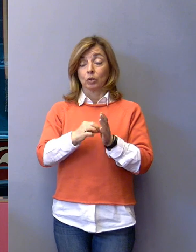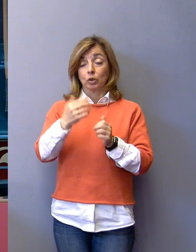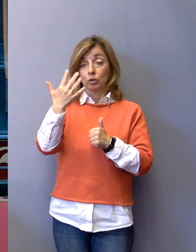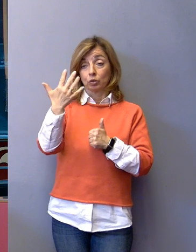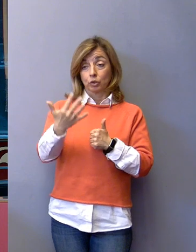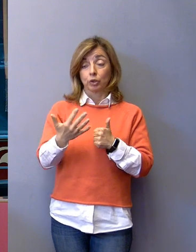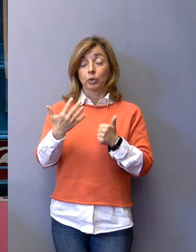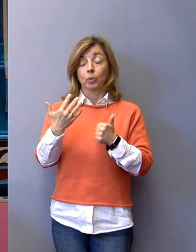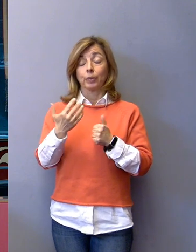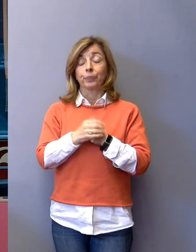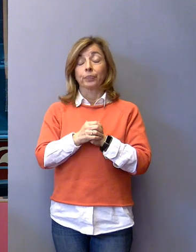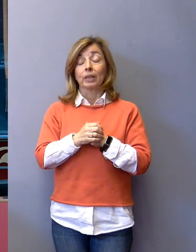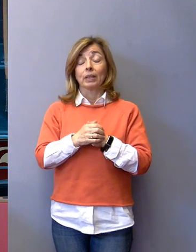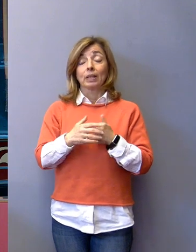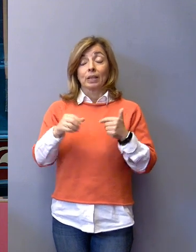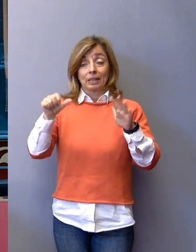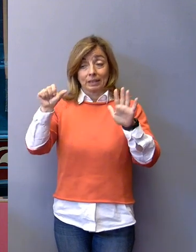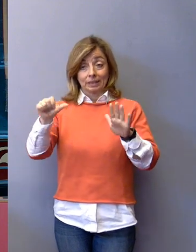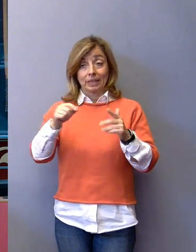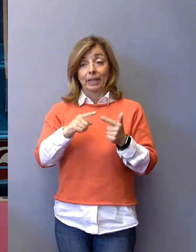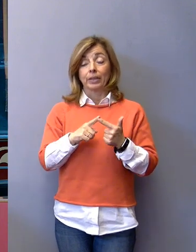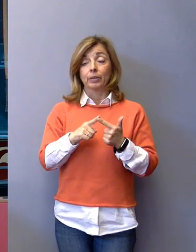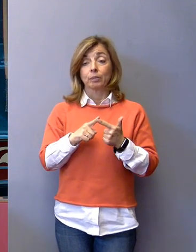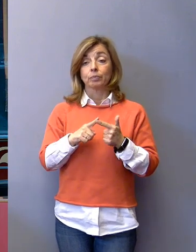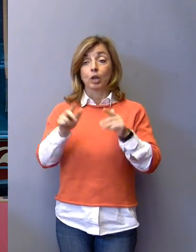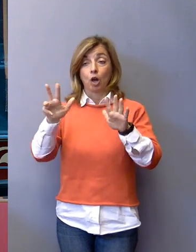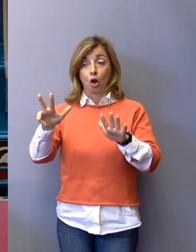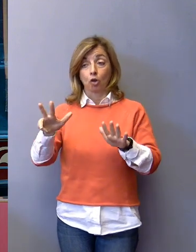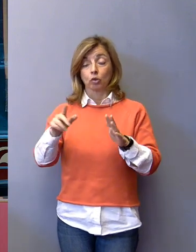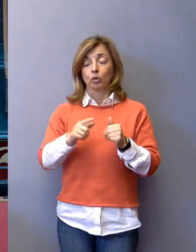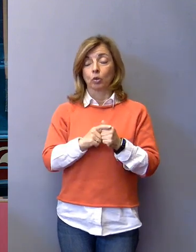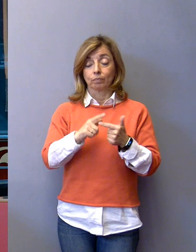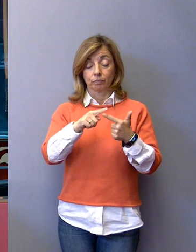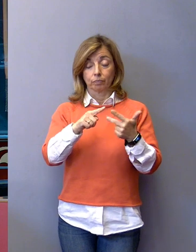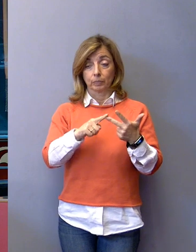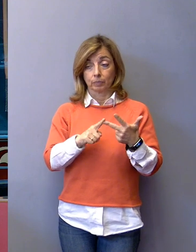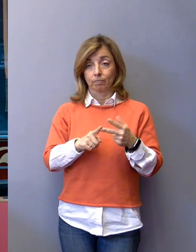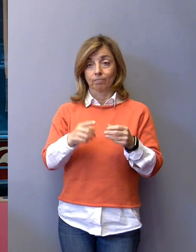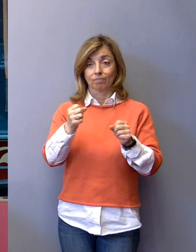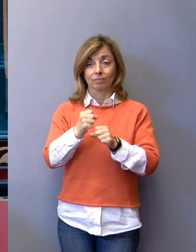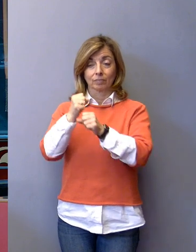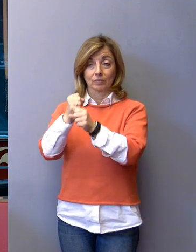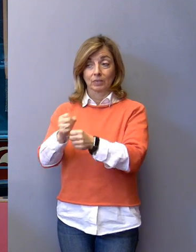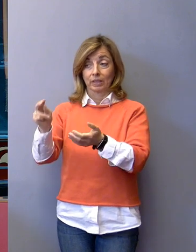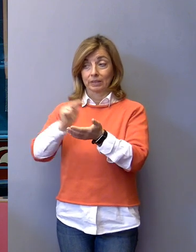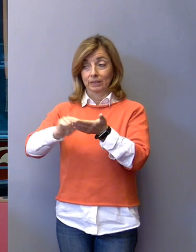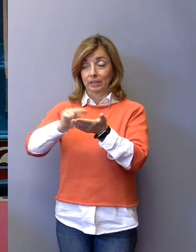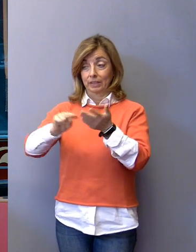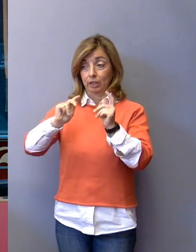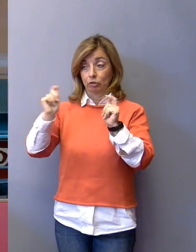giorno 5 l'ordine del giorno 6 l'ordine del giorno 8 e cedo la parola quindi alla segreteria